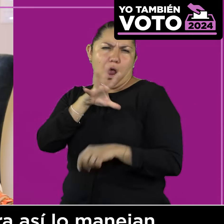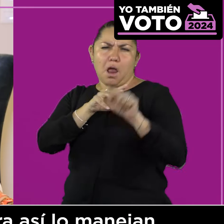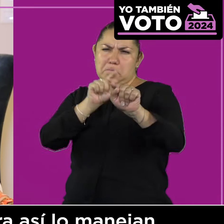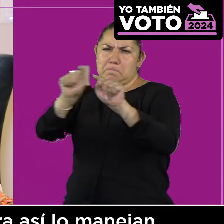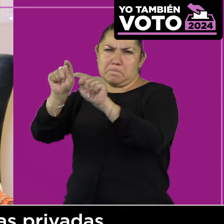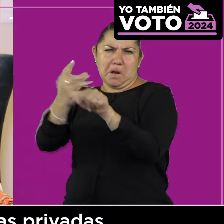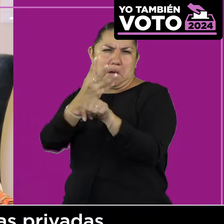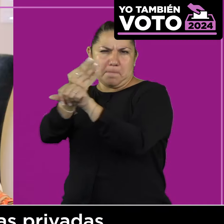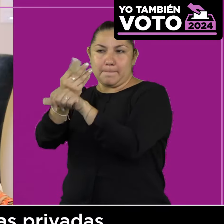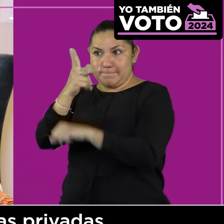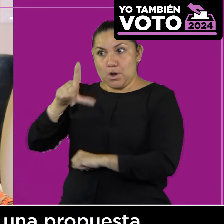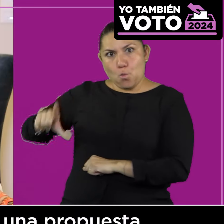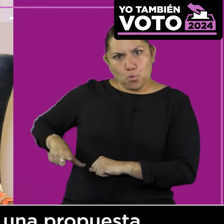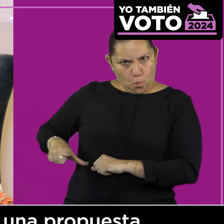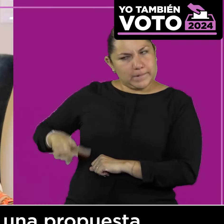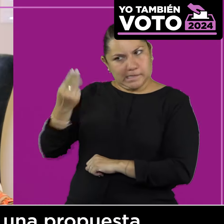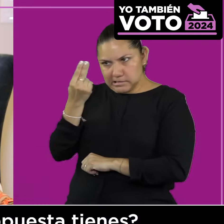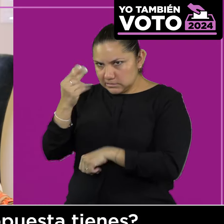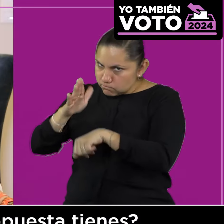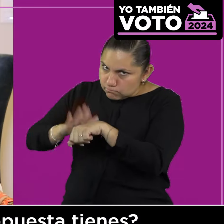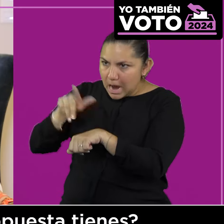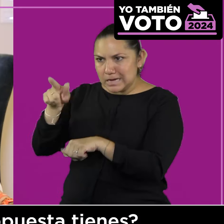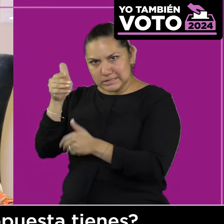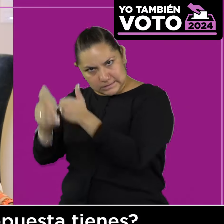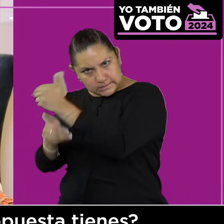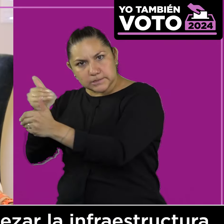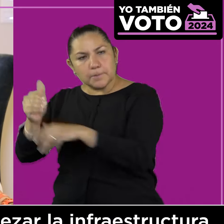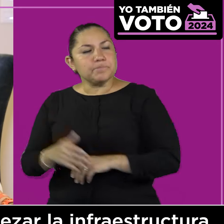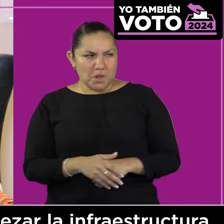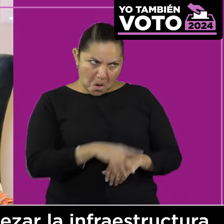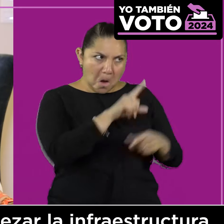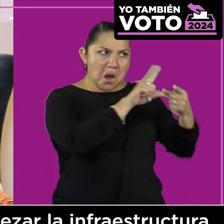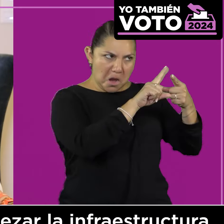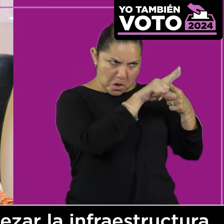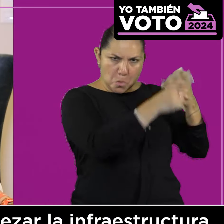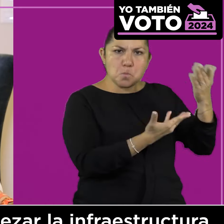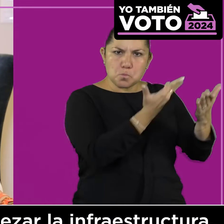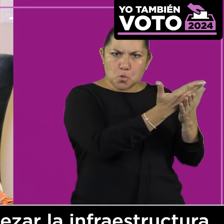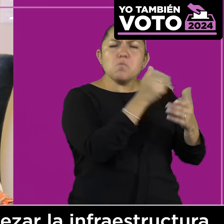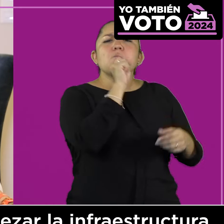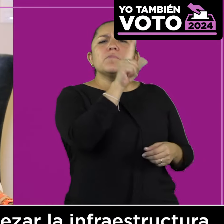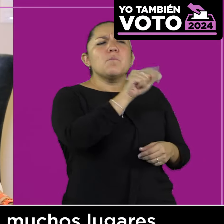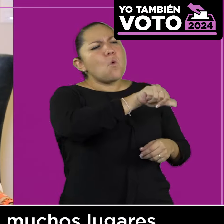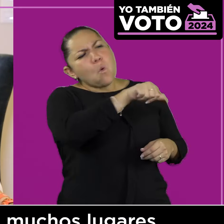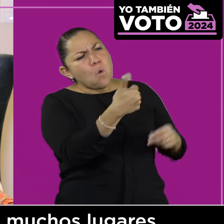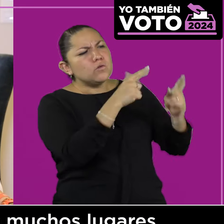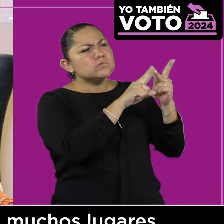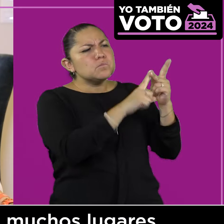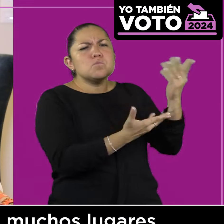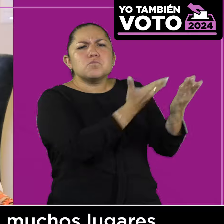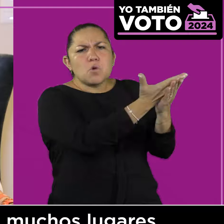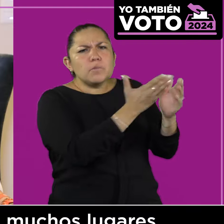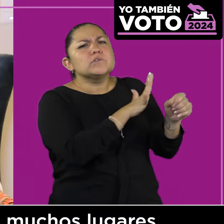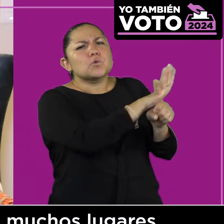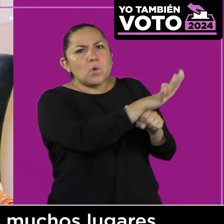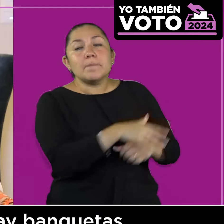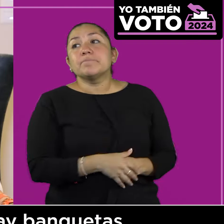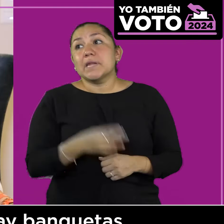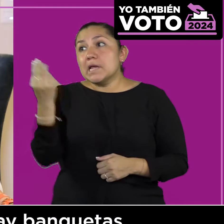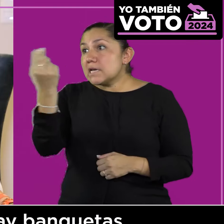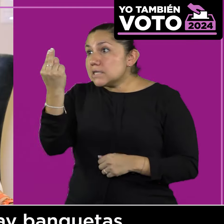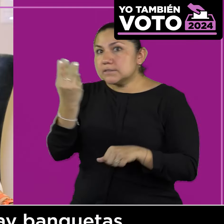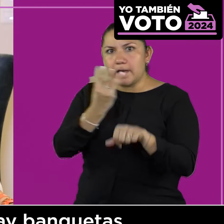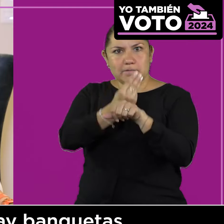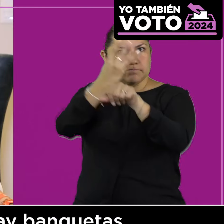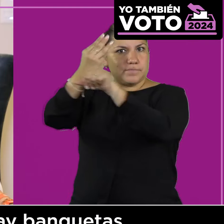manera sí lo manejan las escuelas privadas bueno esa es una propuesta qué otra propuesta tienes Híjole pues para empezar la infraestructura porque pues en muchos lugares